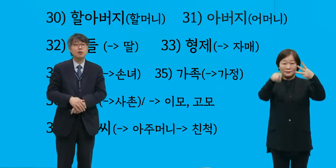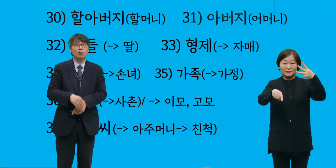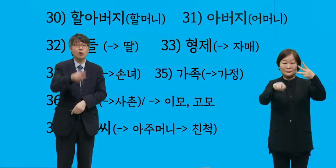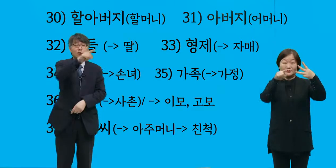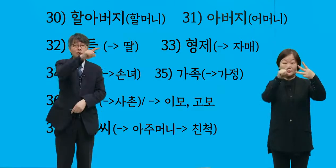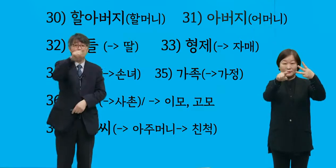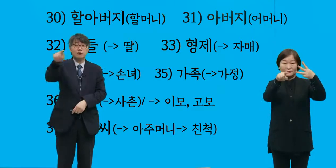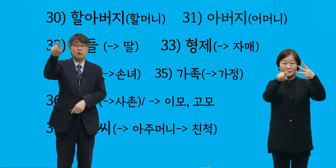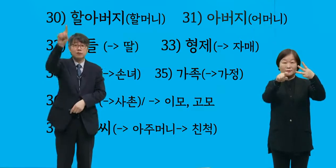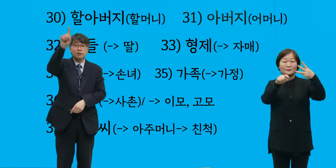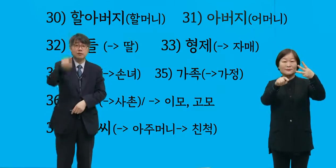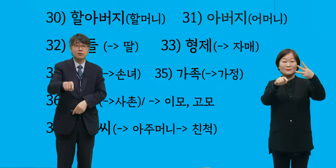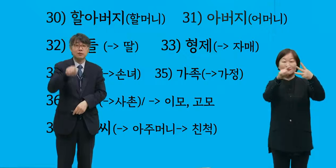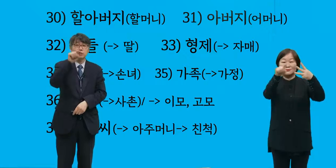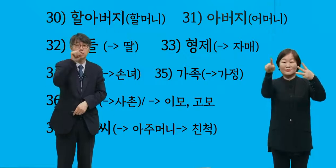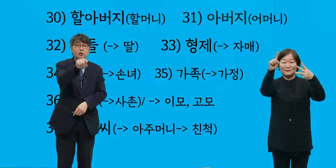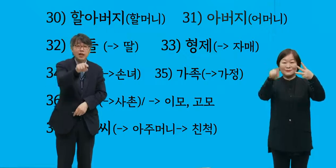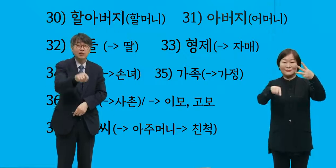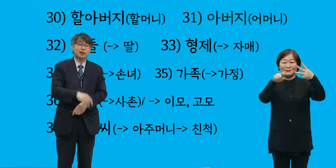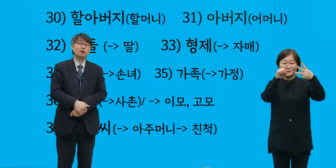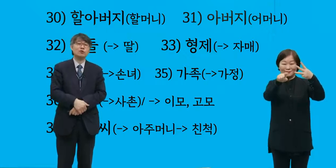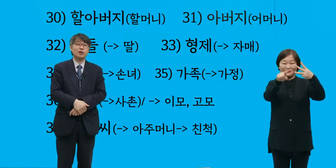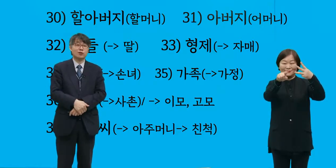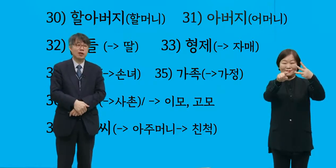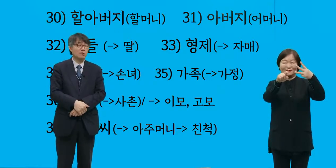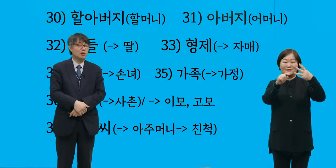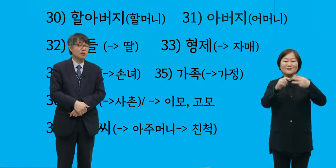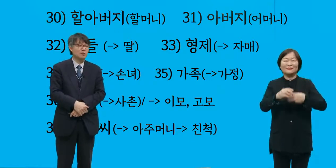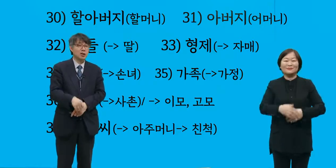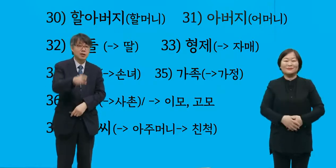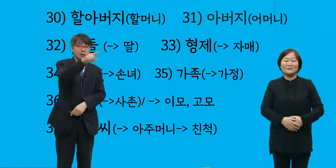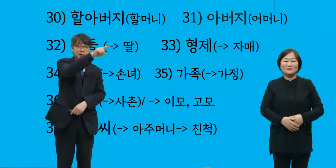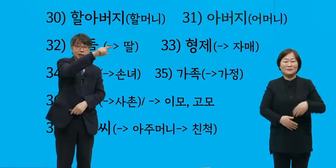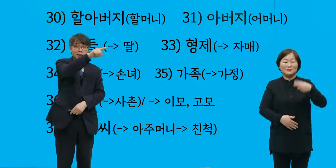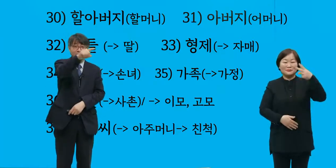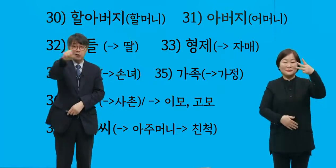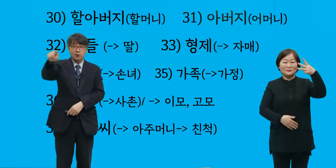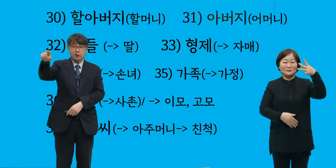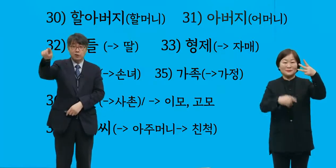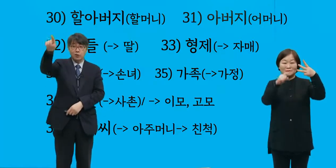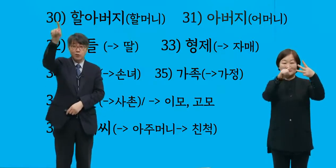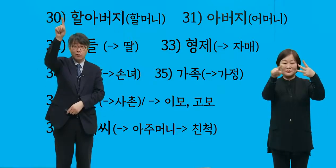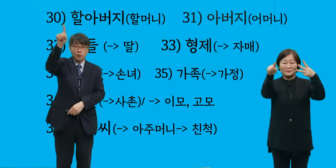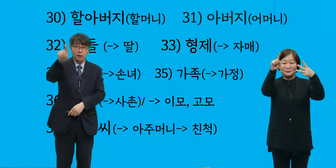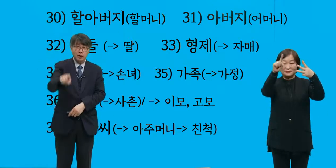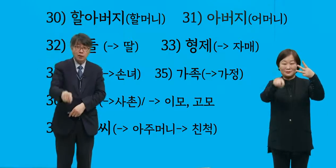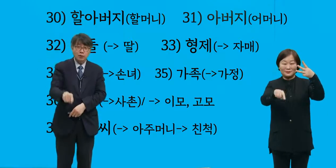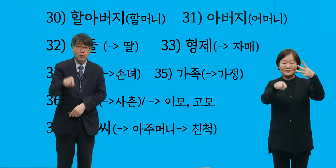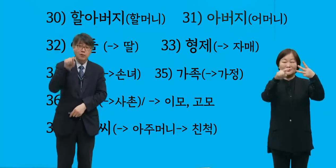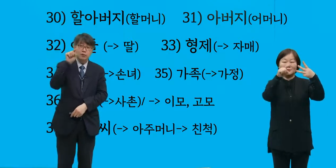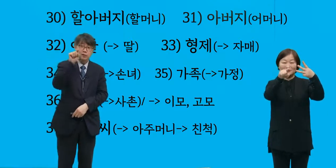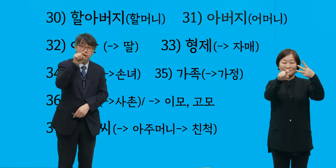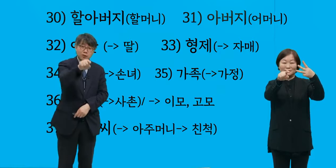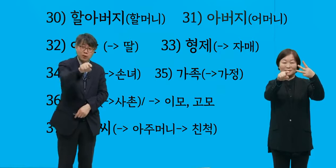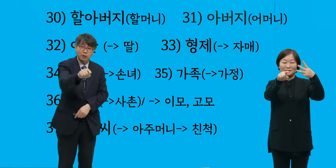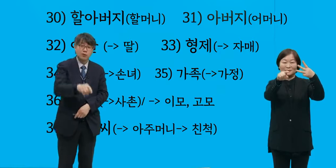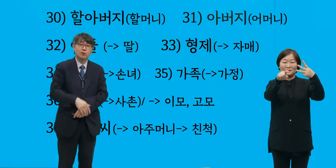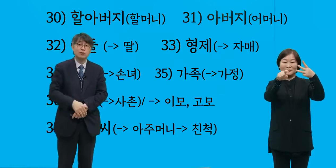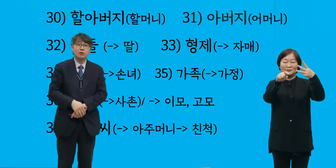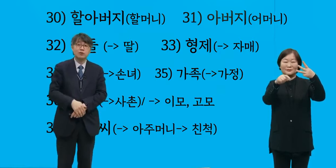한자로 촌자 이렇게 써주신다고 생각하면 되겠습니다. 하나 긋고 내리고 점 찍고